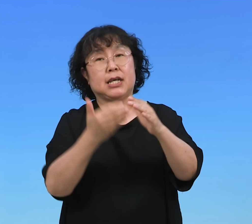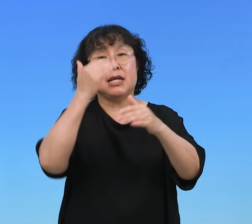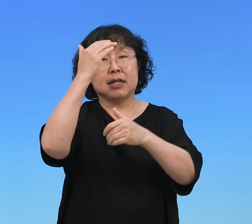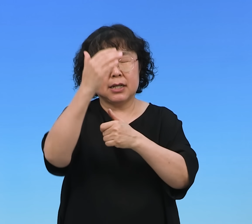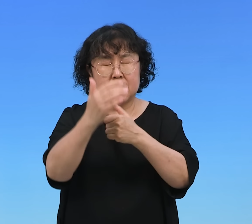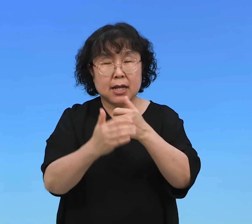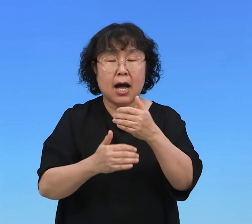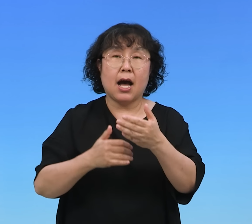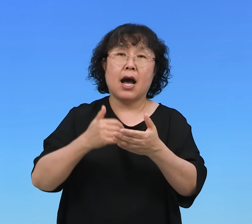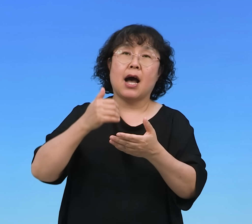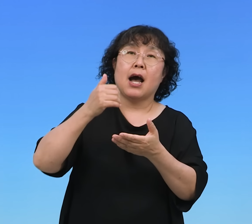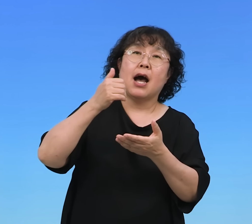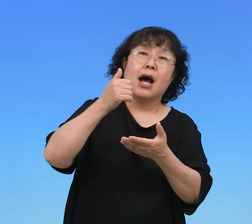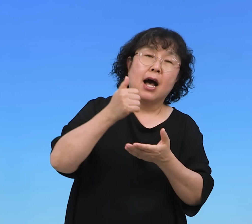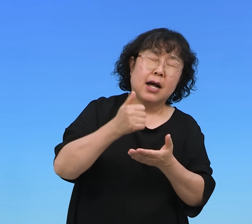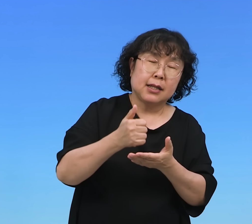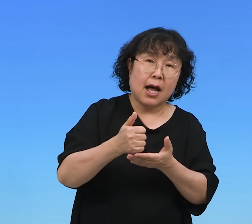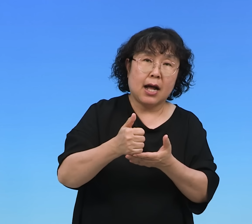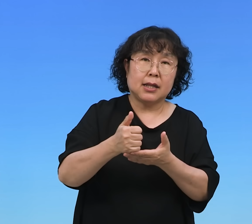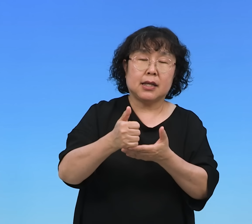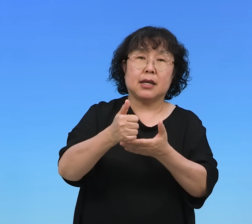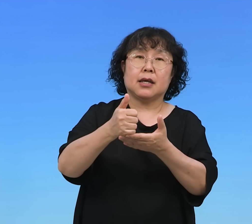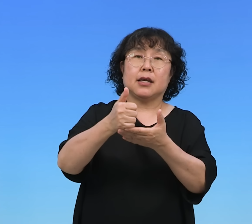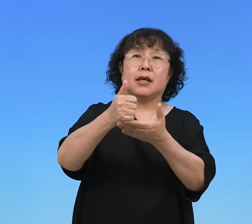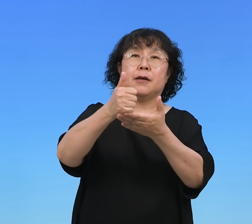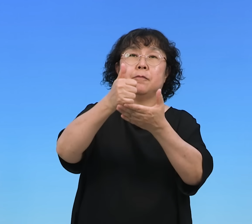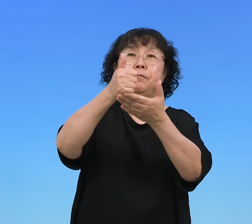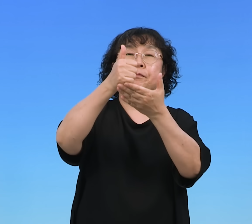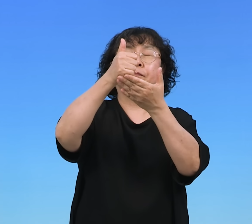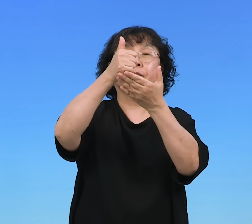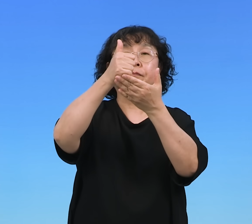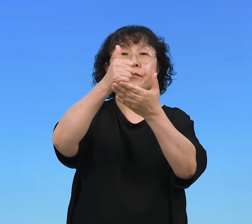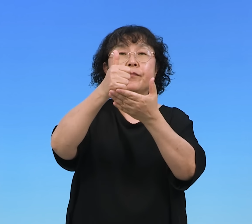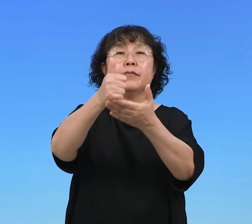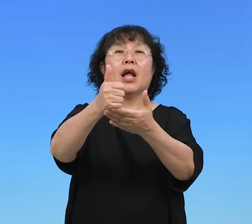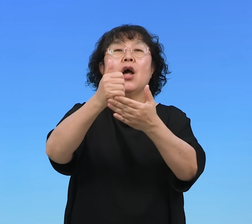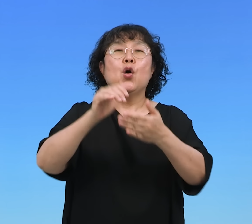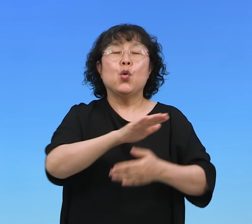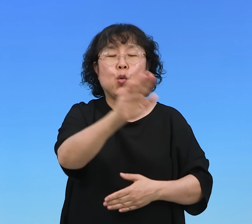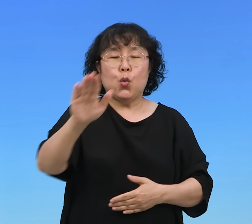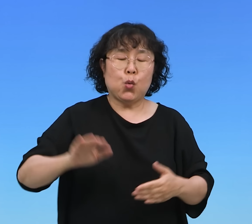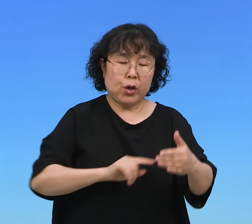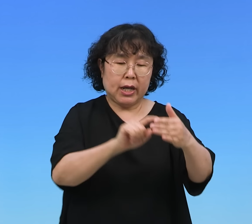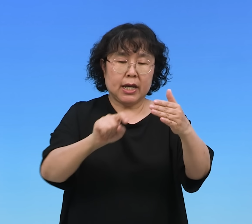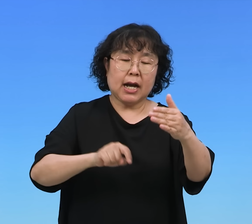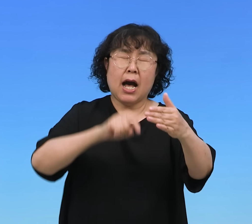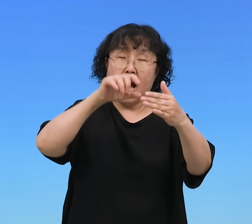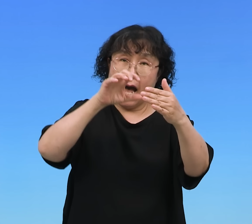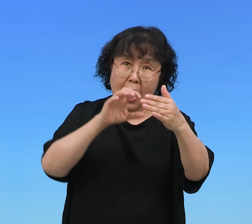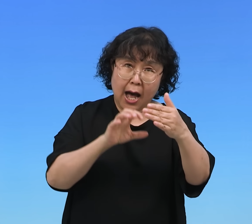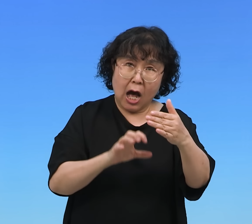우리의 결핍을, 우리의 연약함을 하나님께 갖고 나가십니다. 우리 가운데